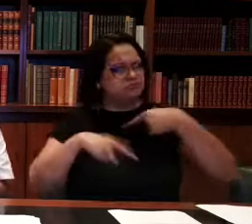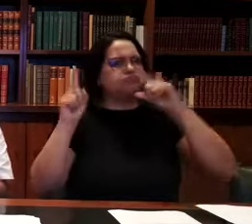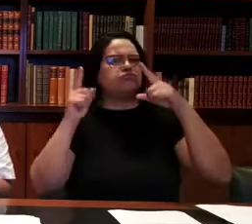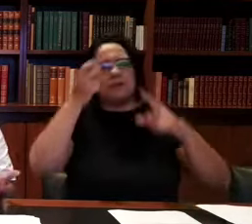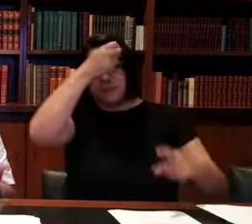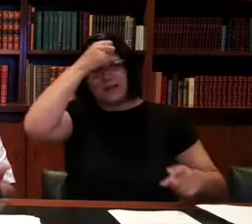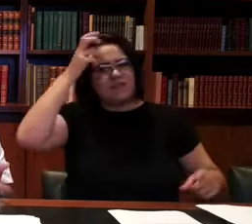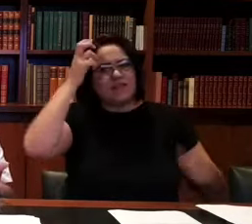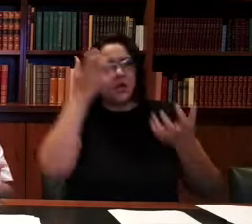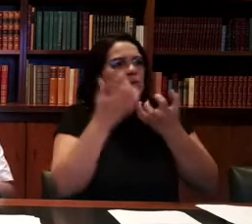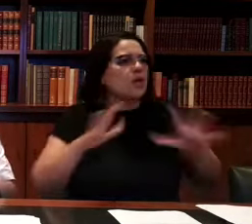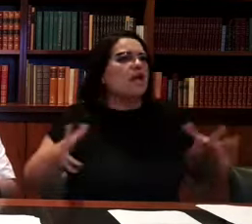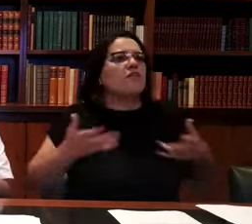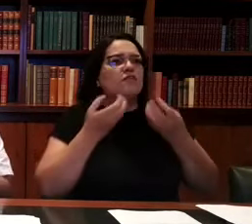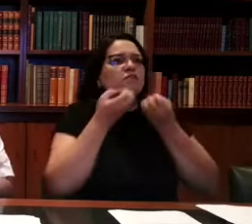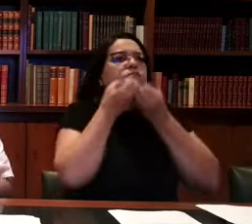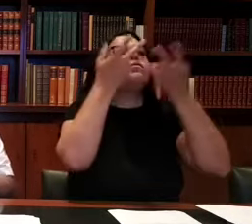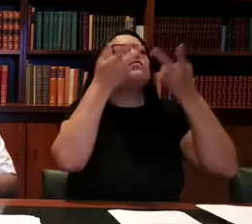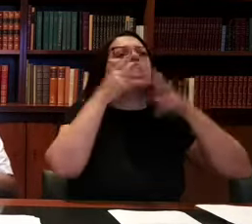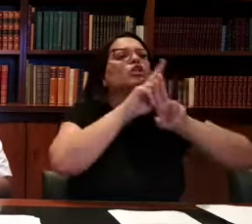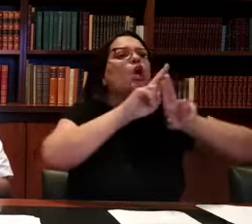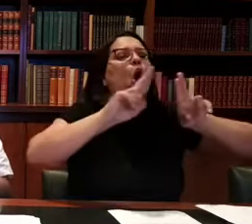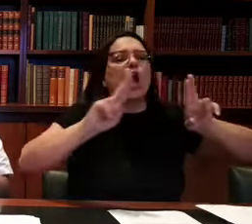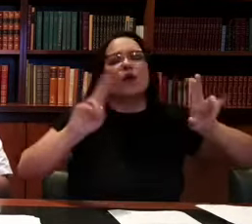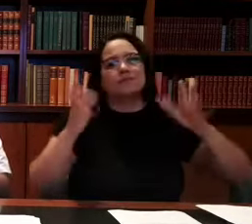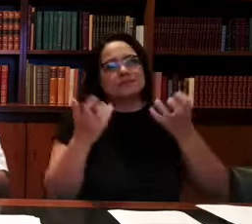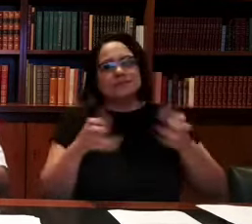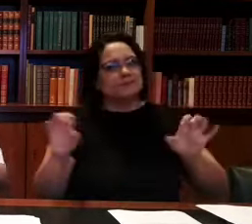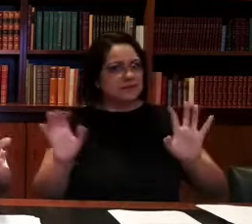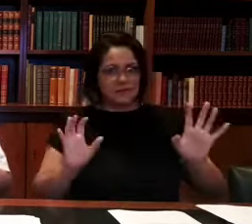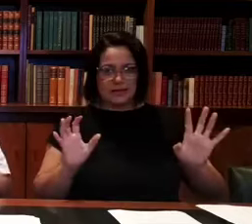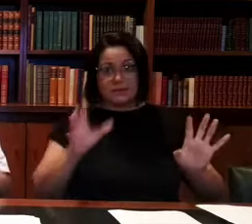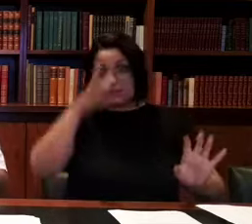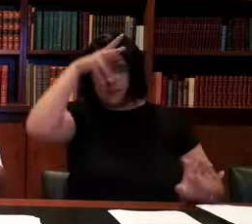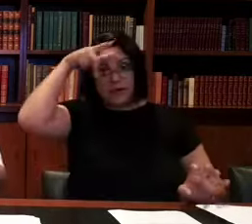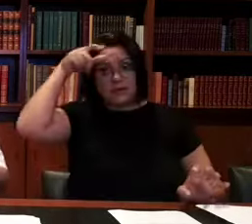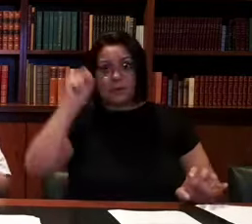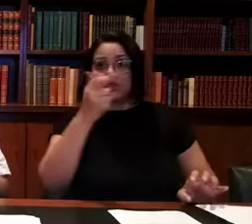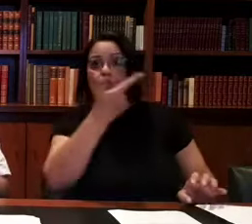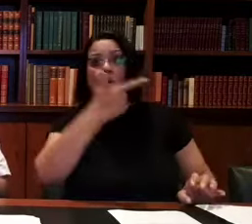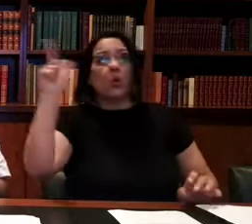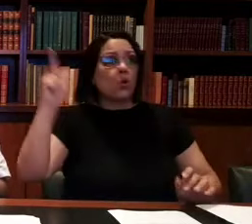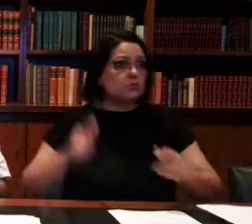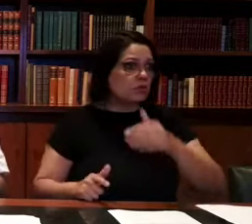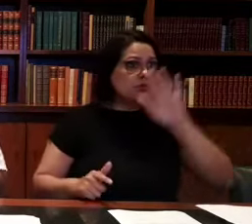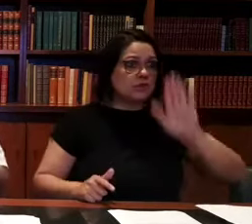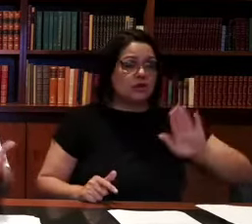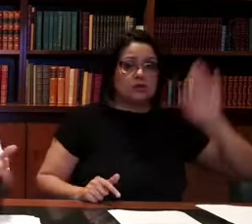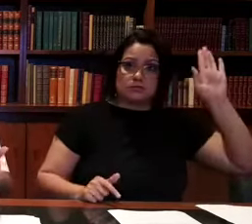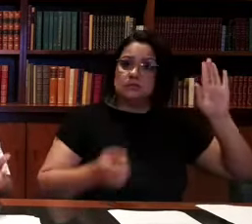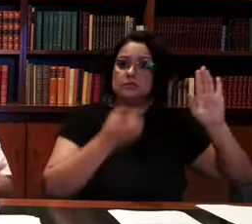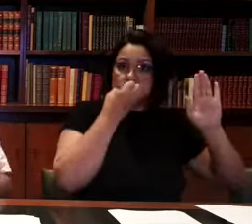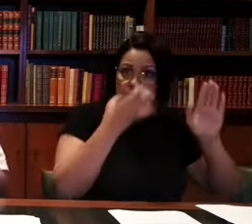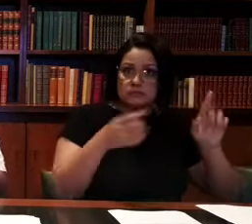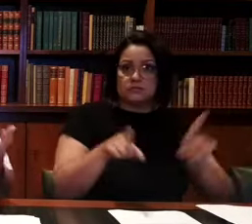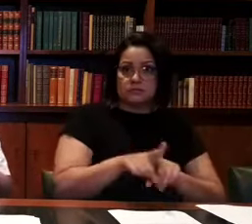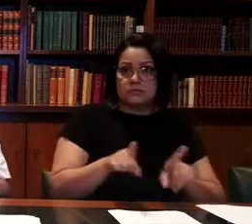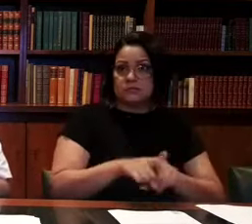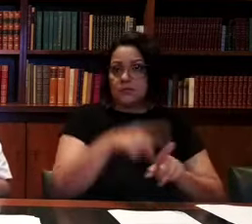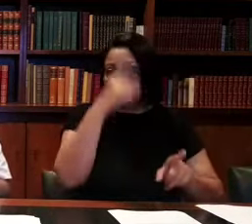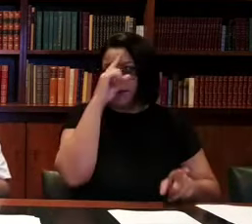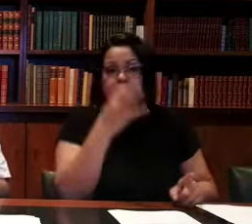Prefeito Mas eu não quero abrir É porque quase eu ver Abrir aí Manaus não pode ser que aparece outro outro candidato lá também pão pode ser